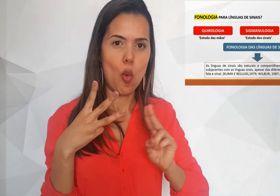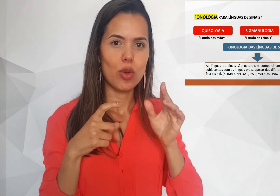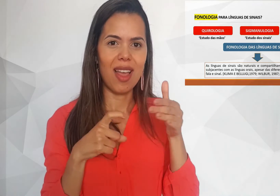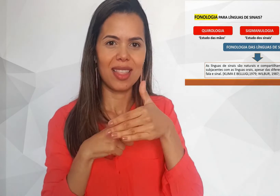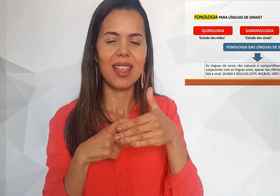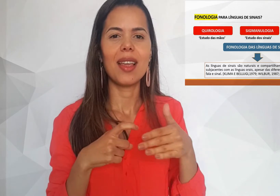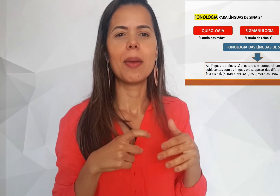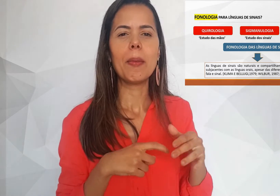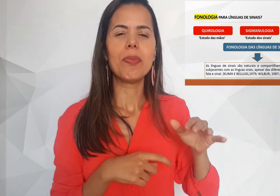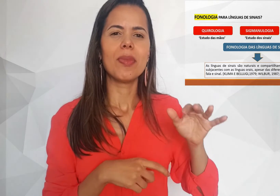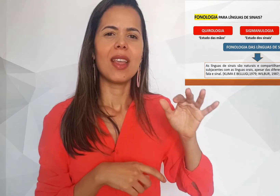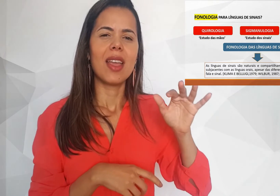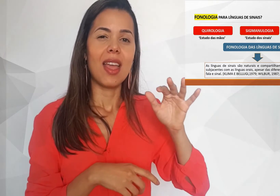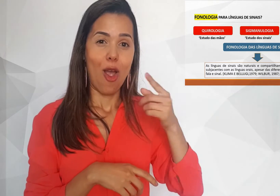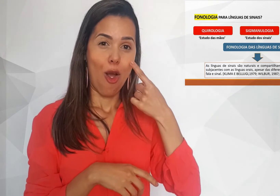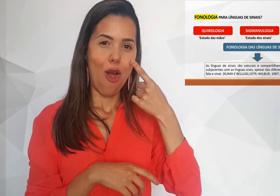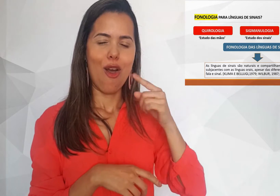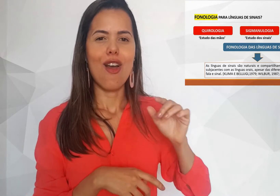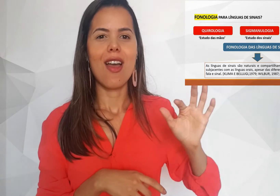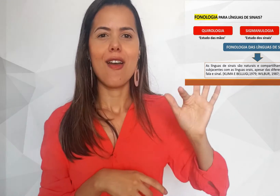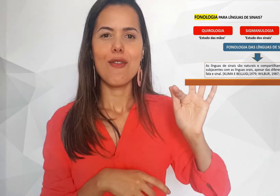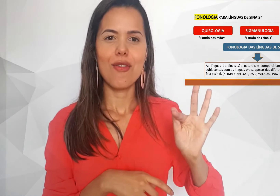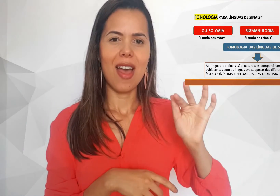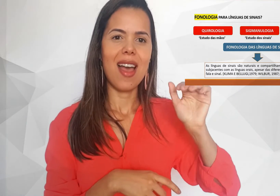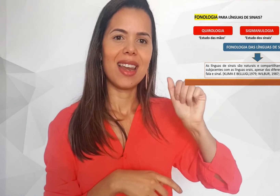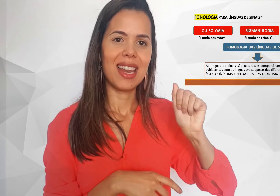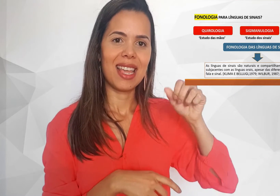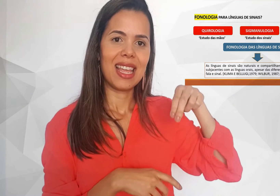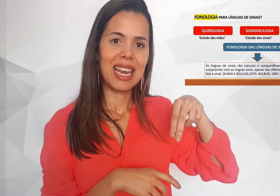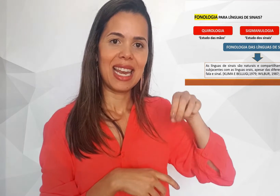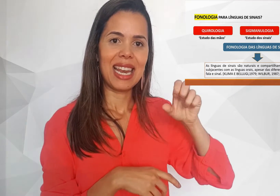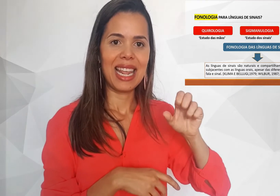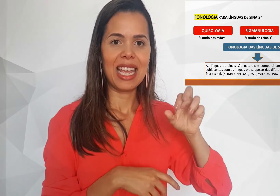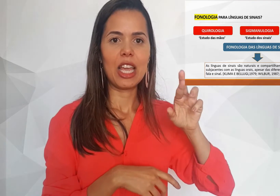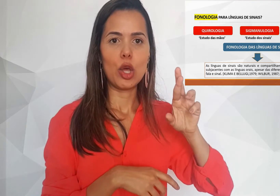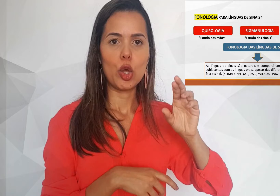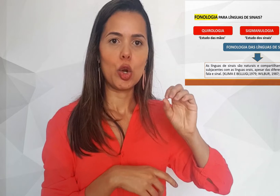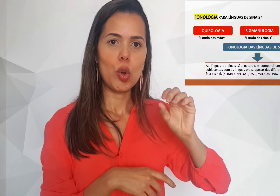possibilidade, né, de terminologia, e essa é um pouquinho mais difícil, prestem atenção aí no slide, é a